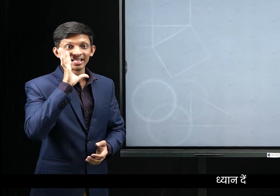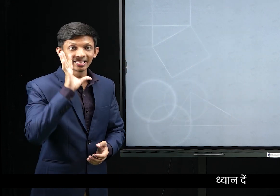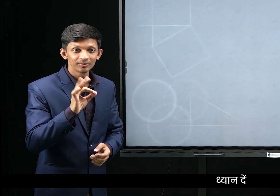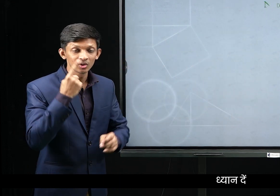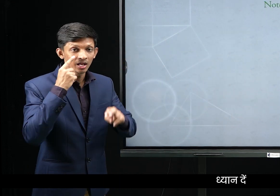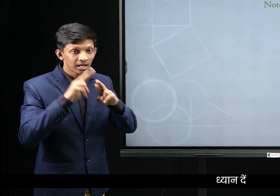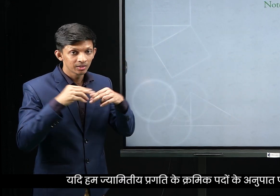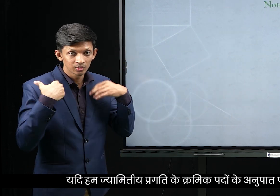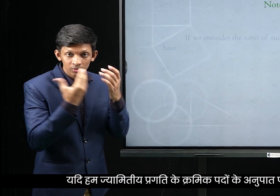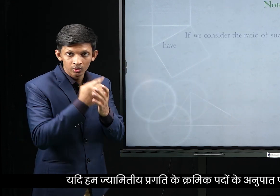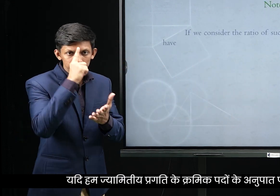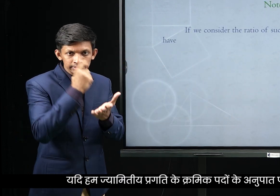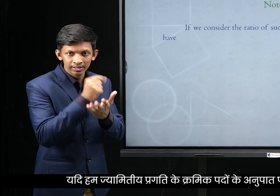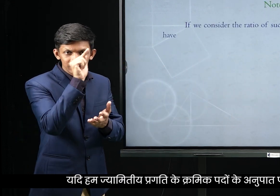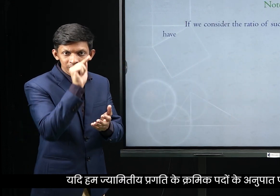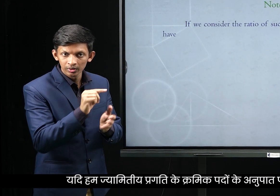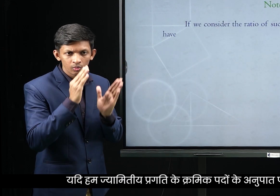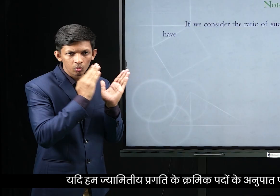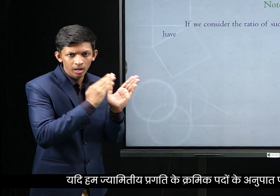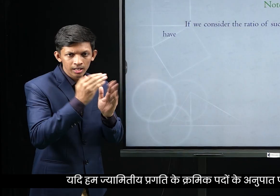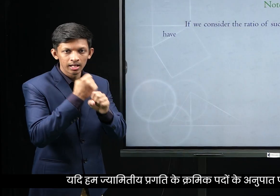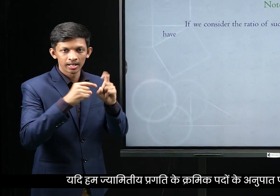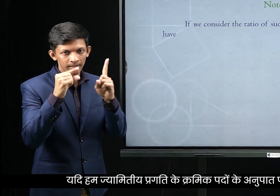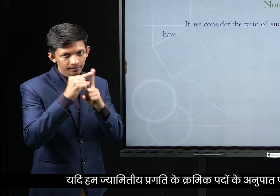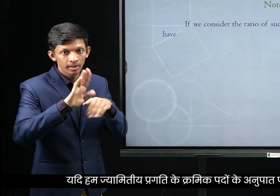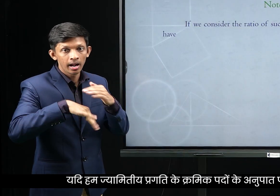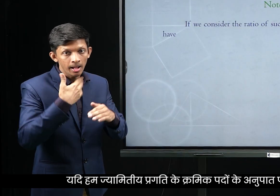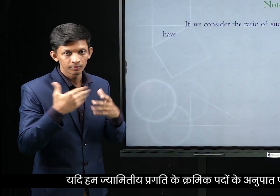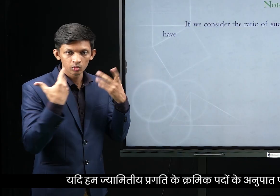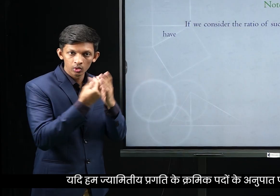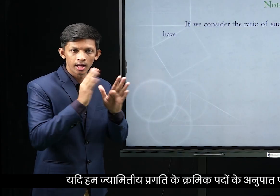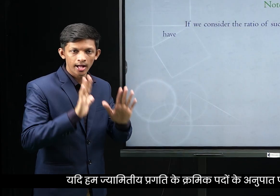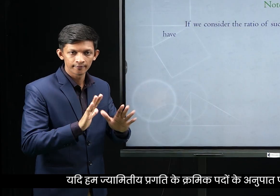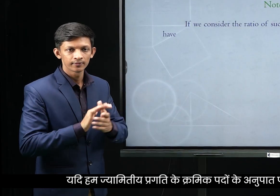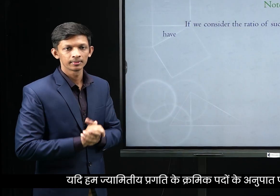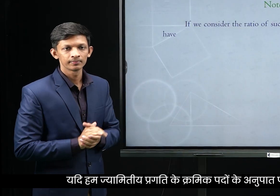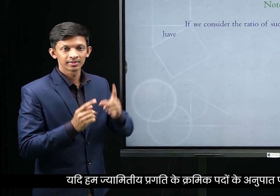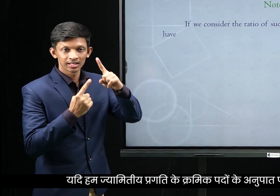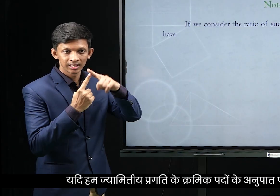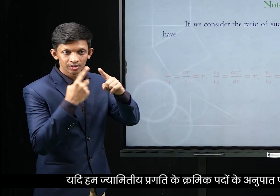ध्यान दें, यदि हम ज्यामितीय प्रगति के क्रमिक पदों के अनुपात पर विचार करें तो हमारे पास